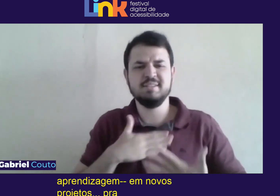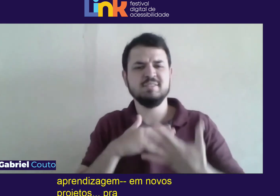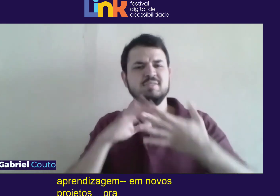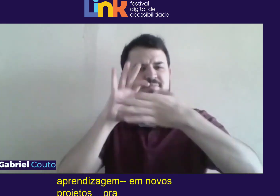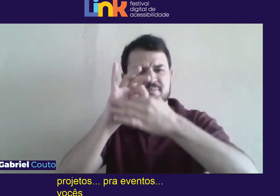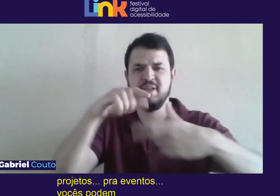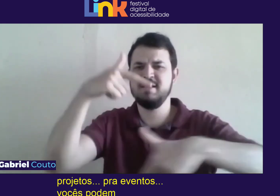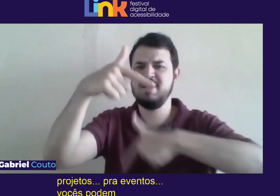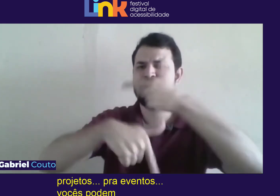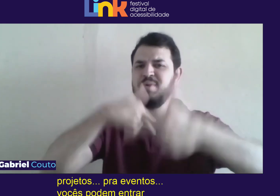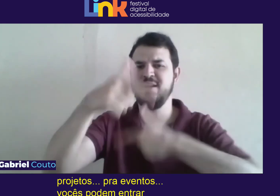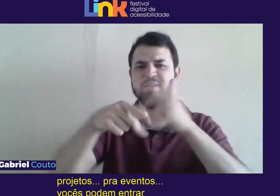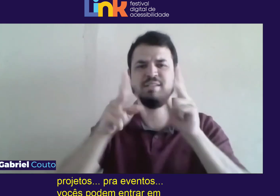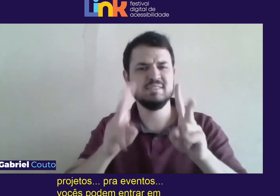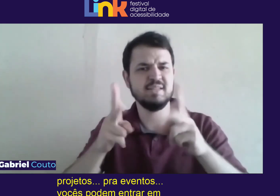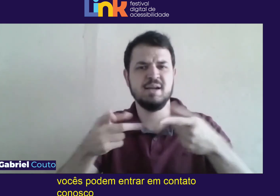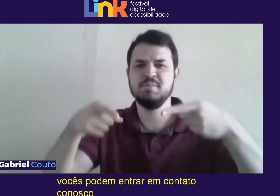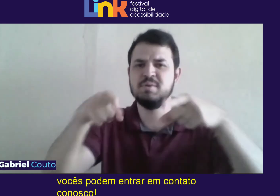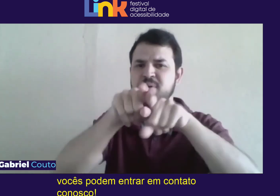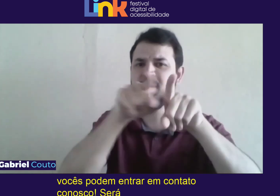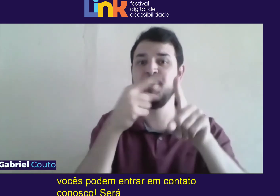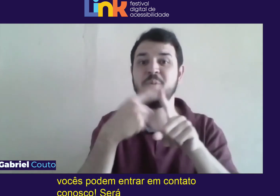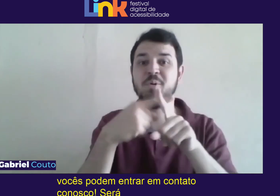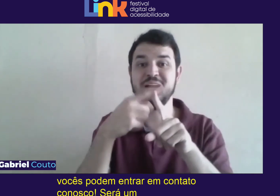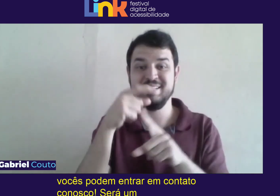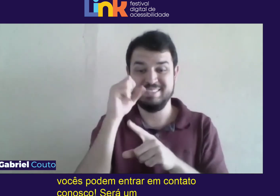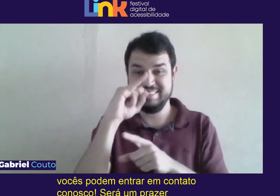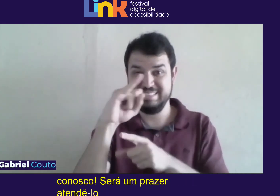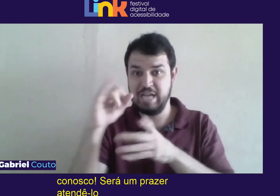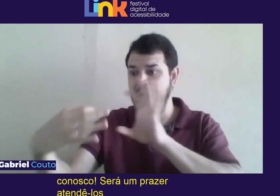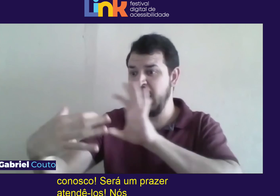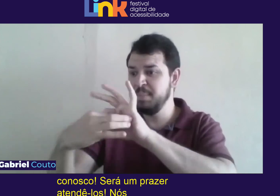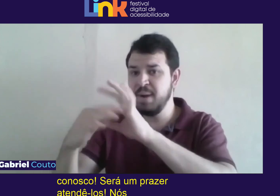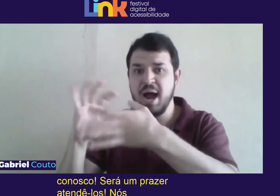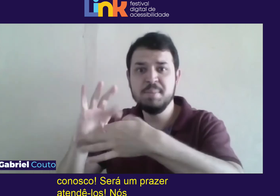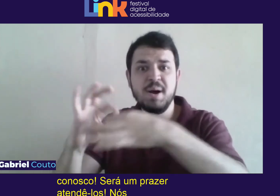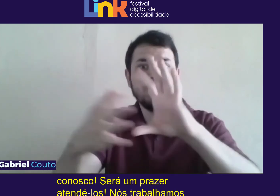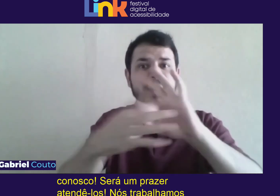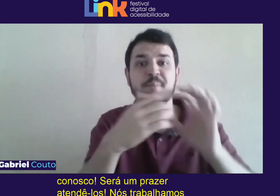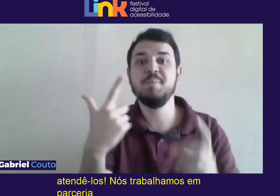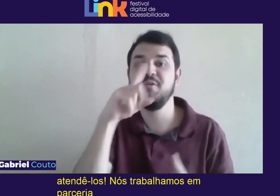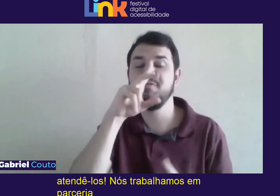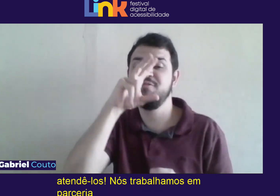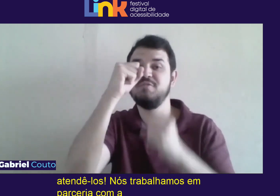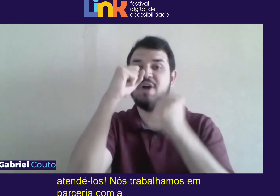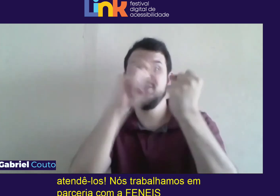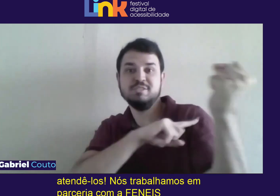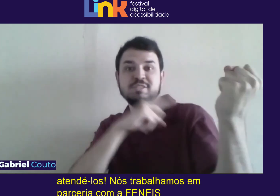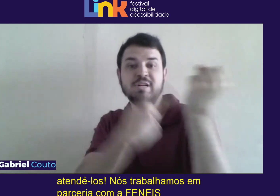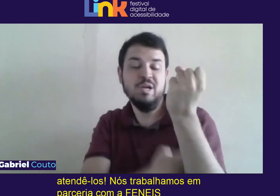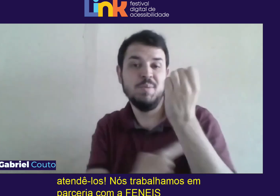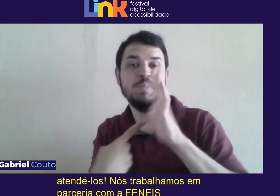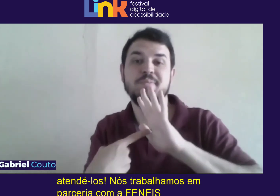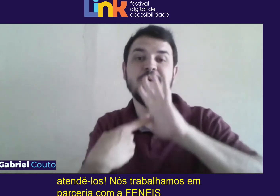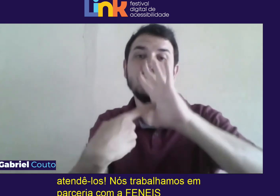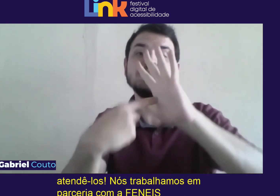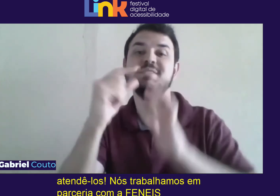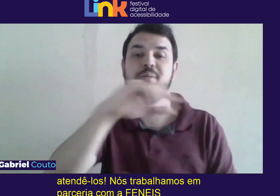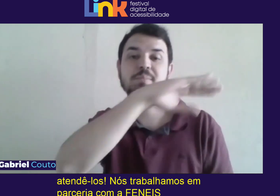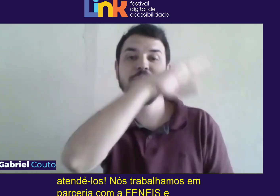será um prazer atendê-los. Nós trabalhamos em parceria com a FENEIS, e se nós não tivermos essa ligação,